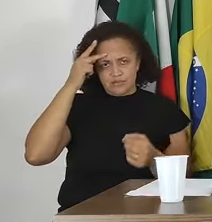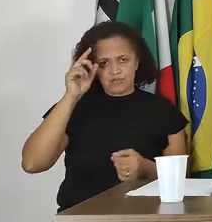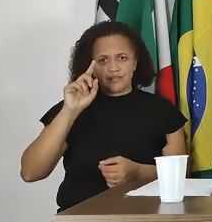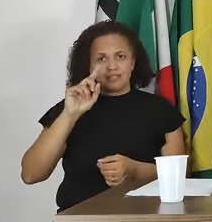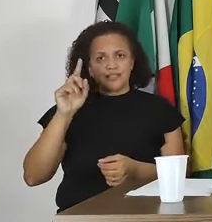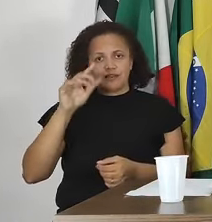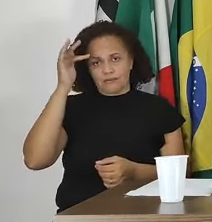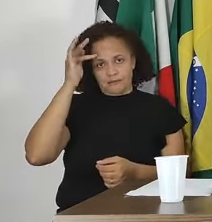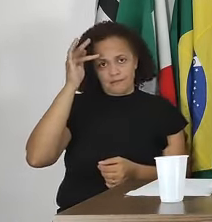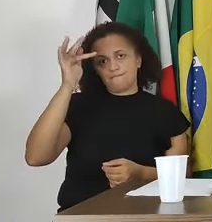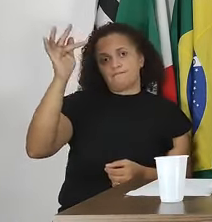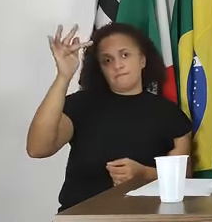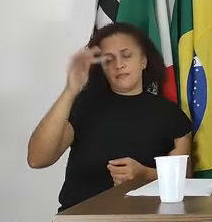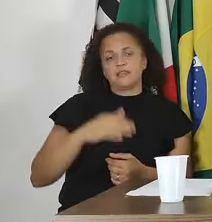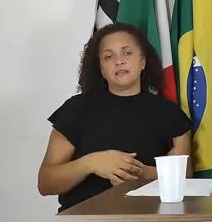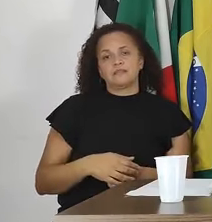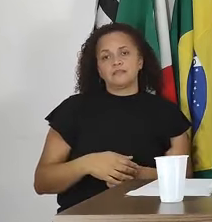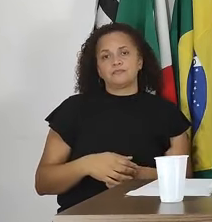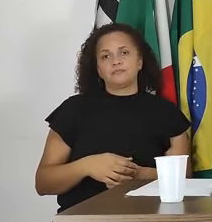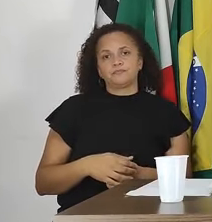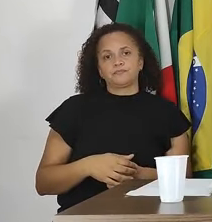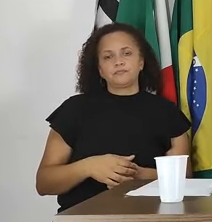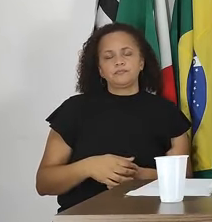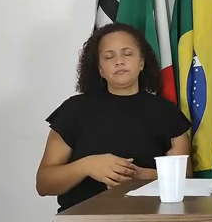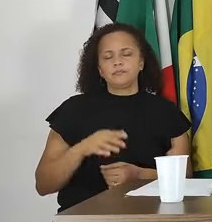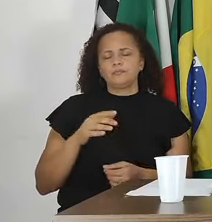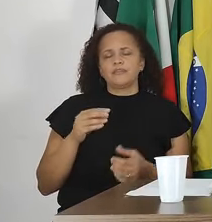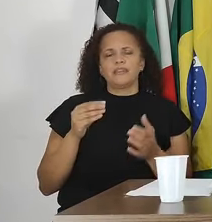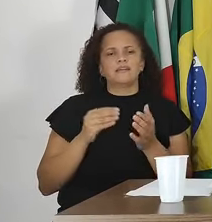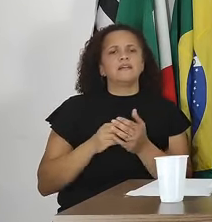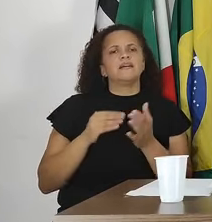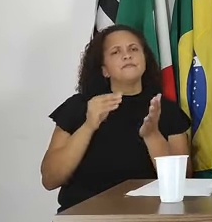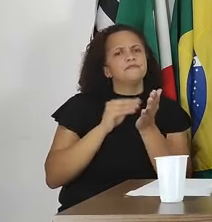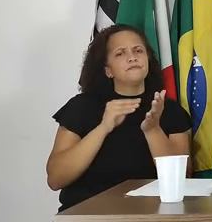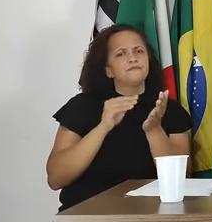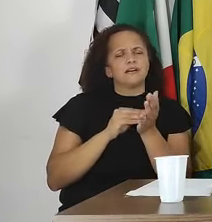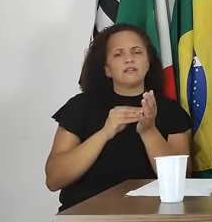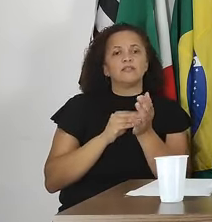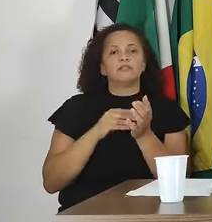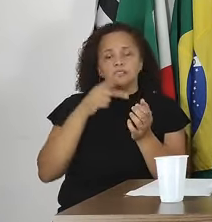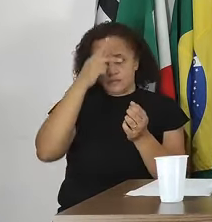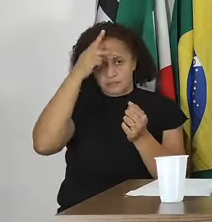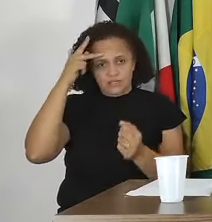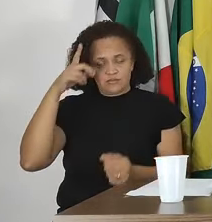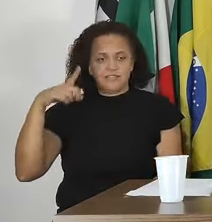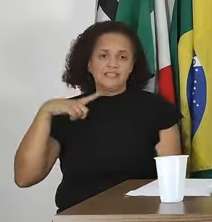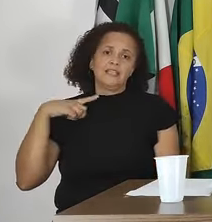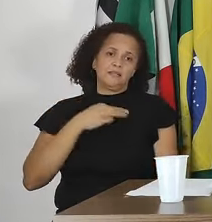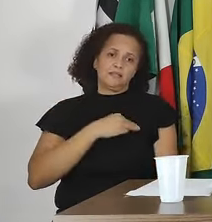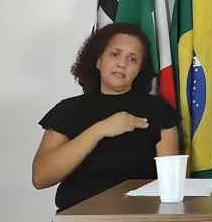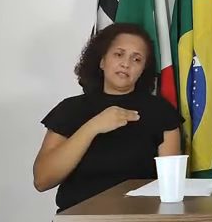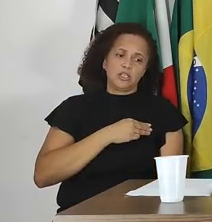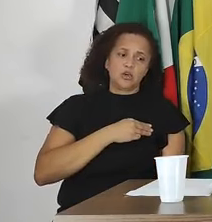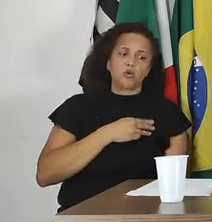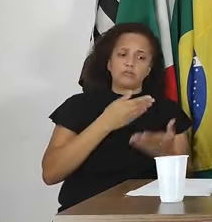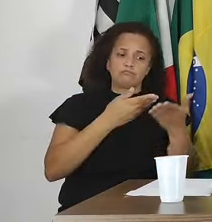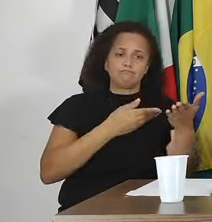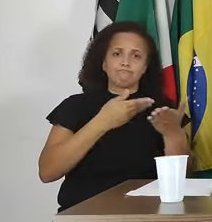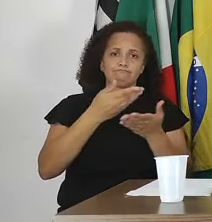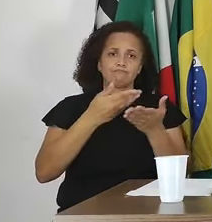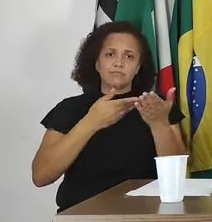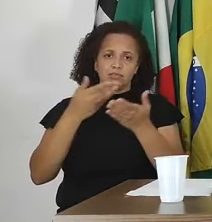já é realmente uma falta entre vós terdes demanda uns contra os outros. Porque não sofrei